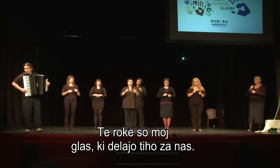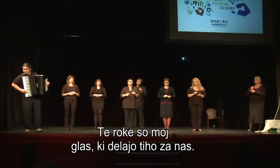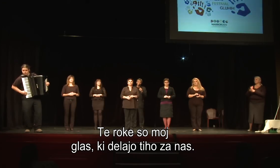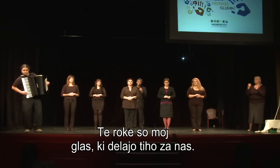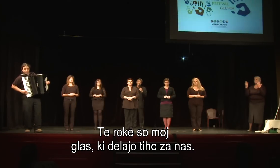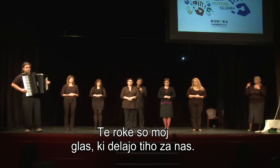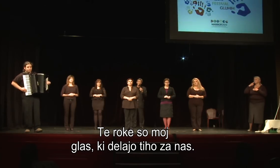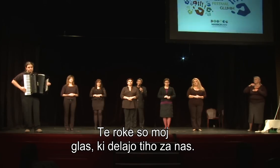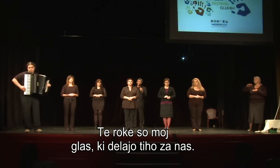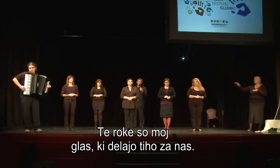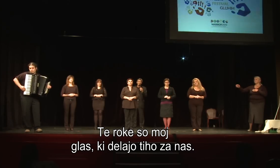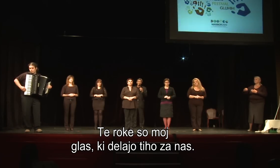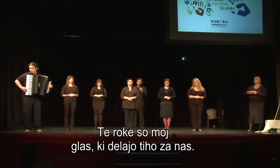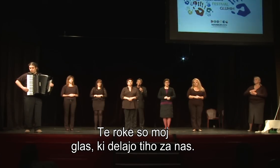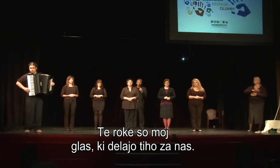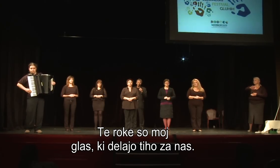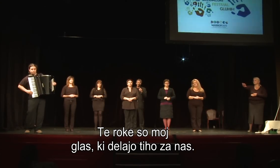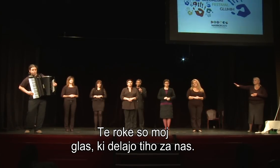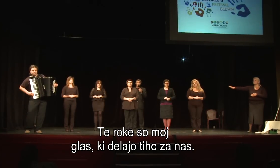delajo tiho za nas.